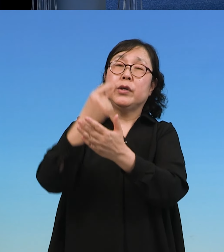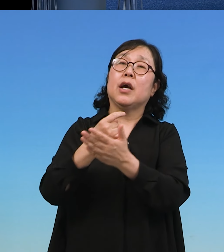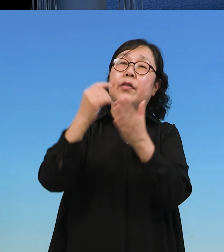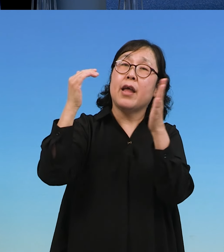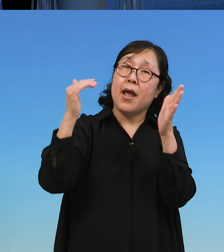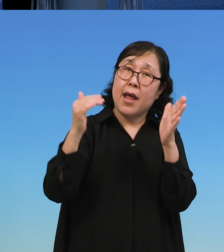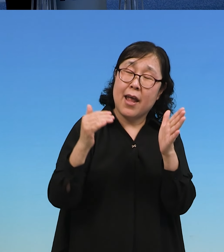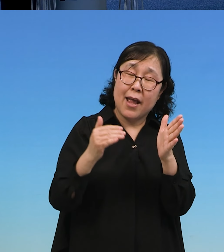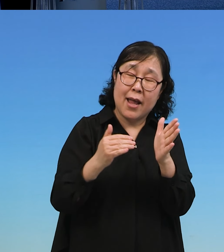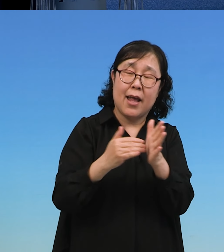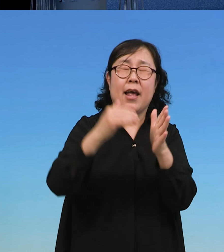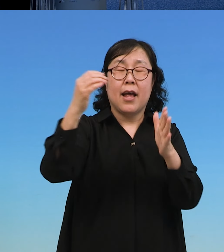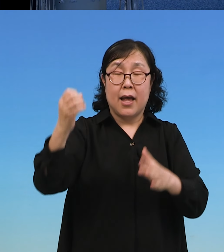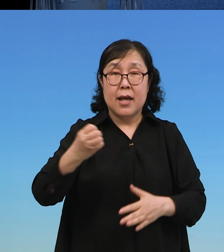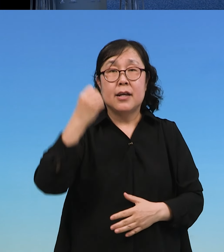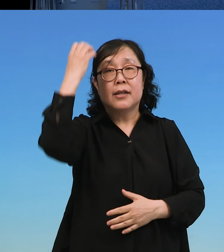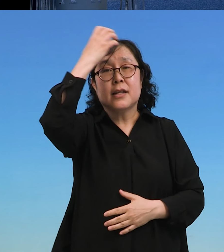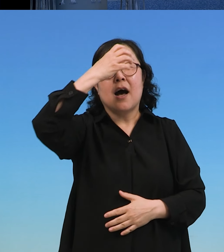성령이